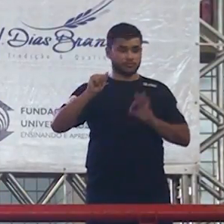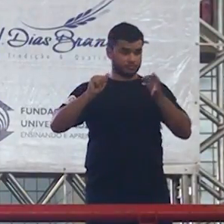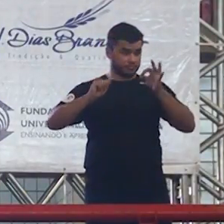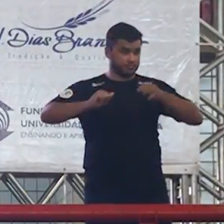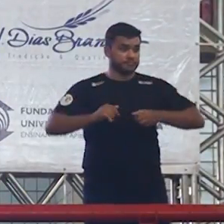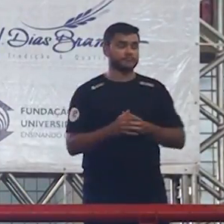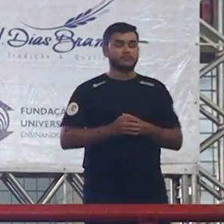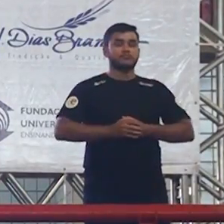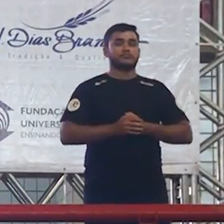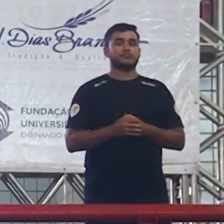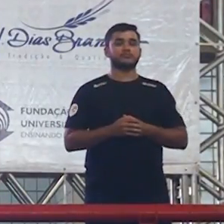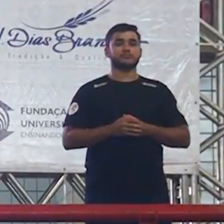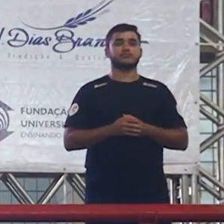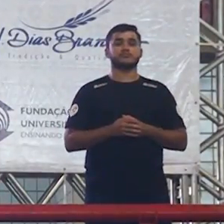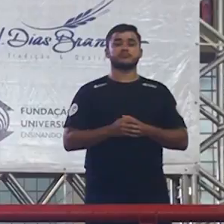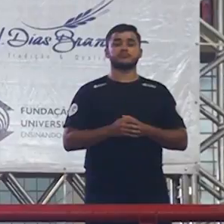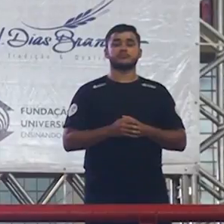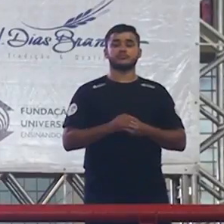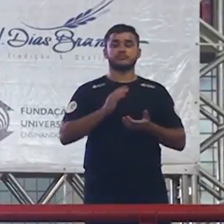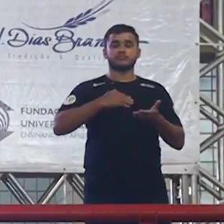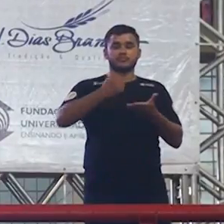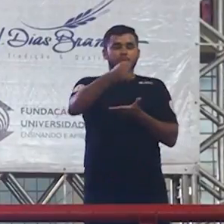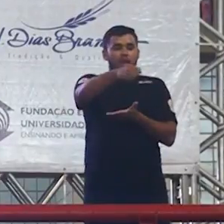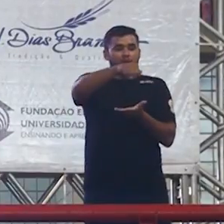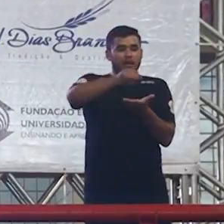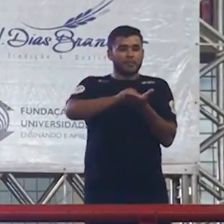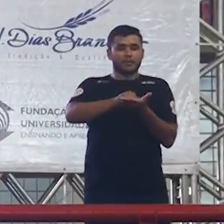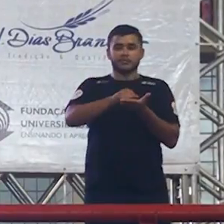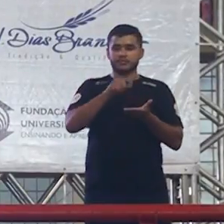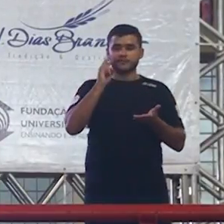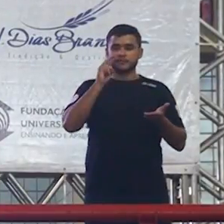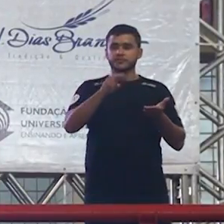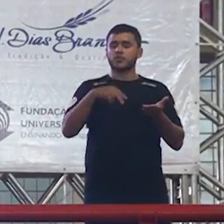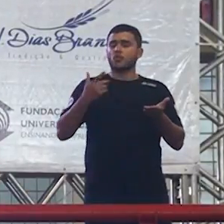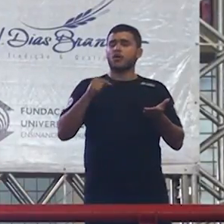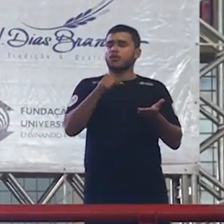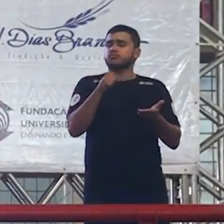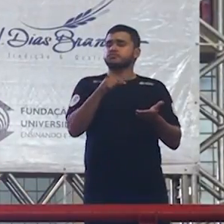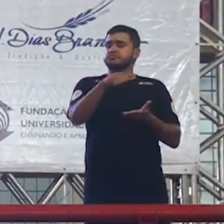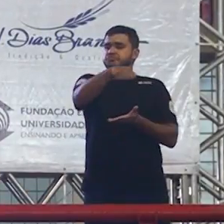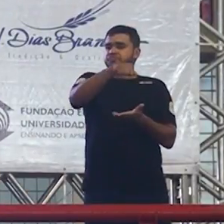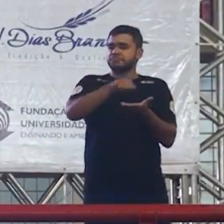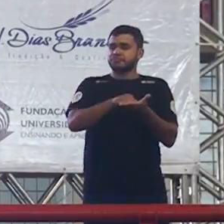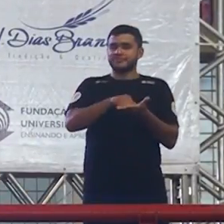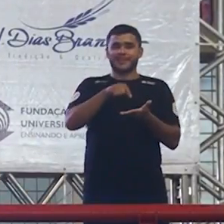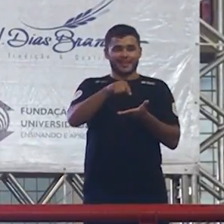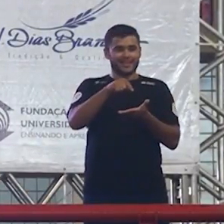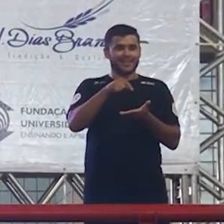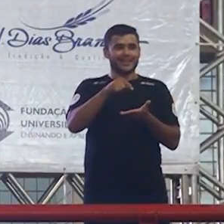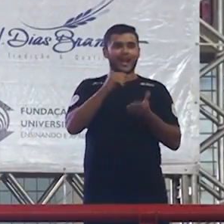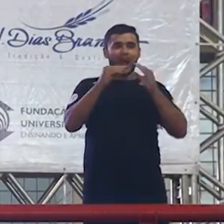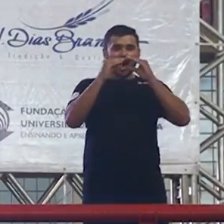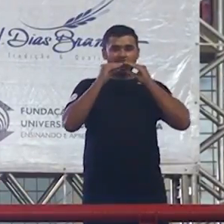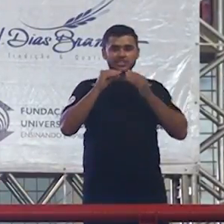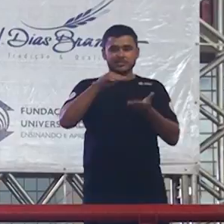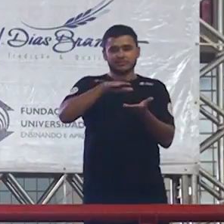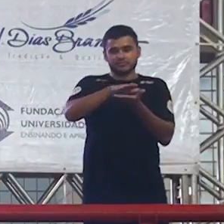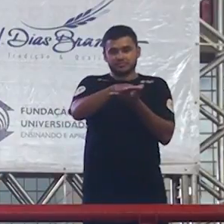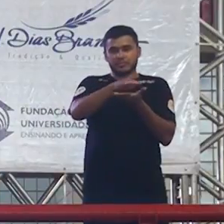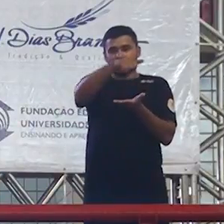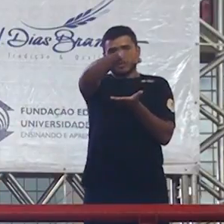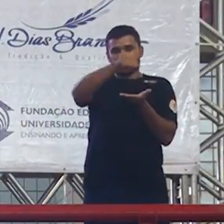Beleza. Sanduicheira, aquela sanduicheira elétrica, qual o objetivo dela? Transformar energia elétrica